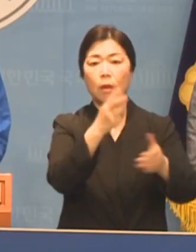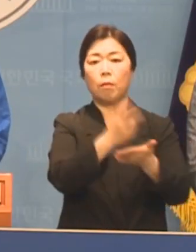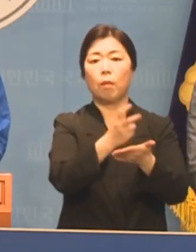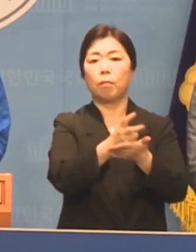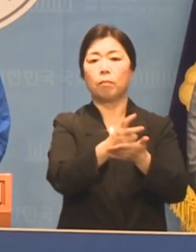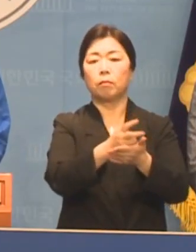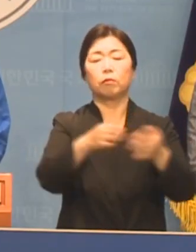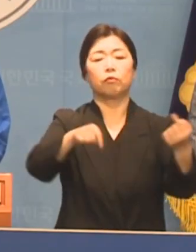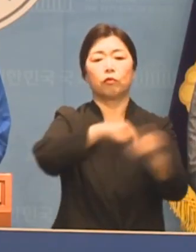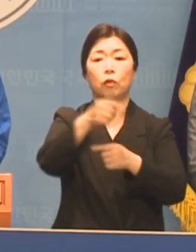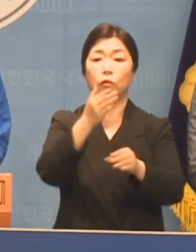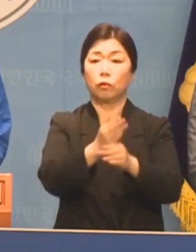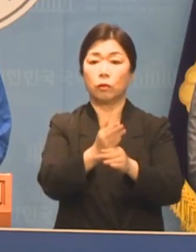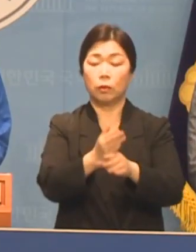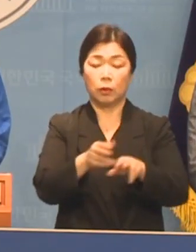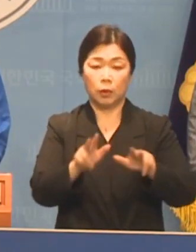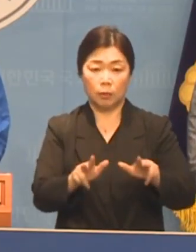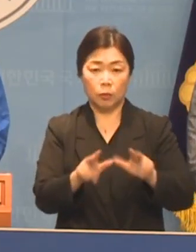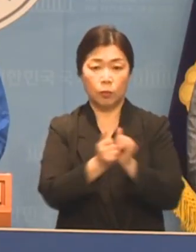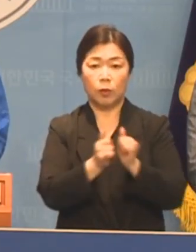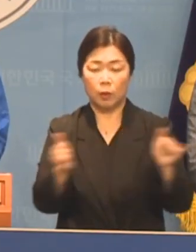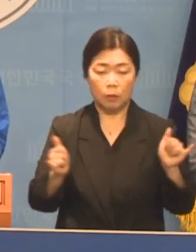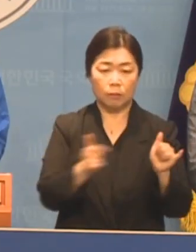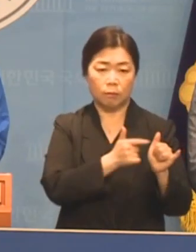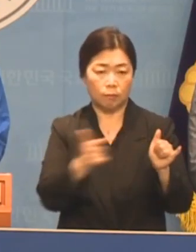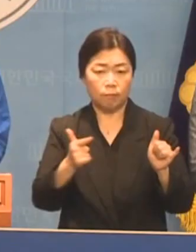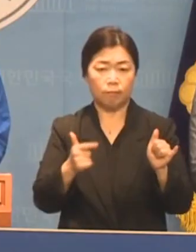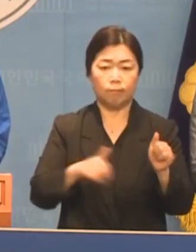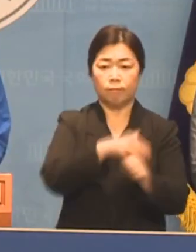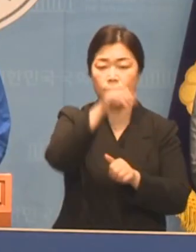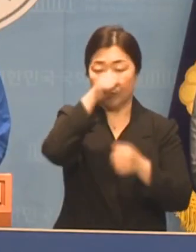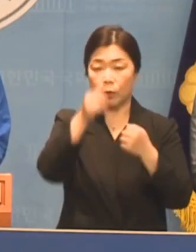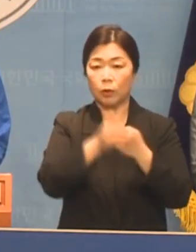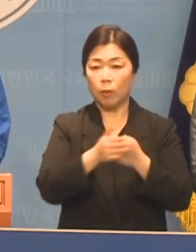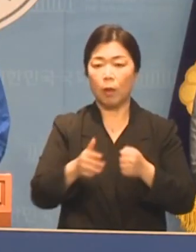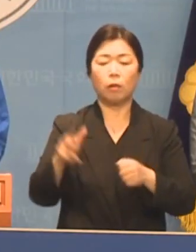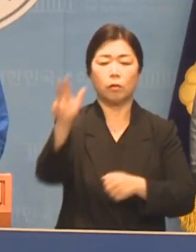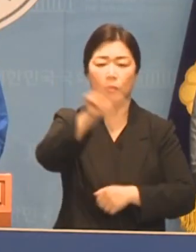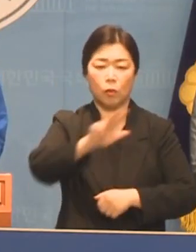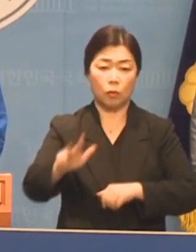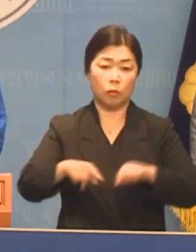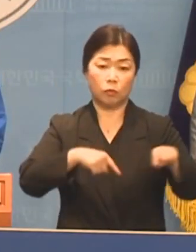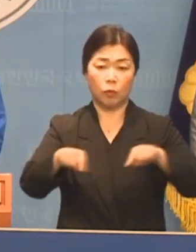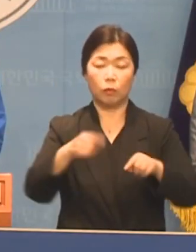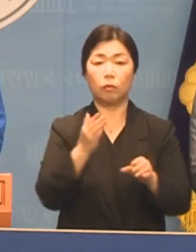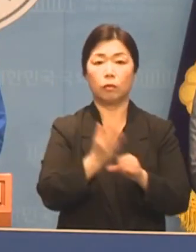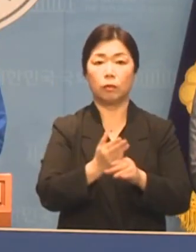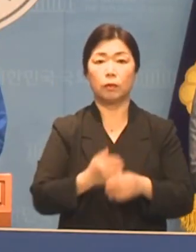법제화되어 국민들의 큰 호응 속에 전국적으로 시행하고 있습니다.